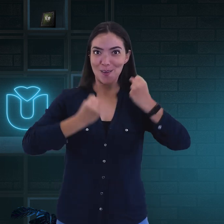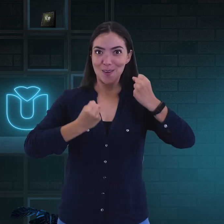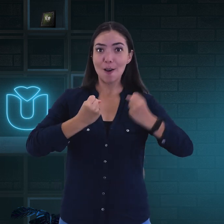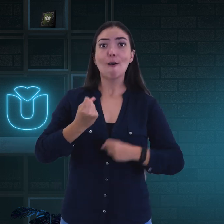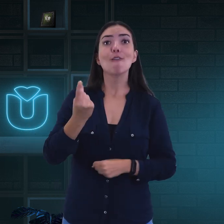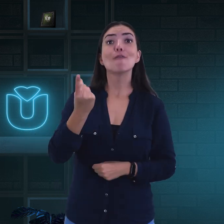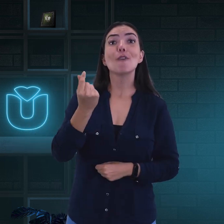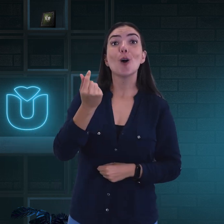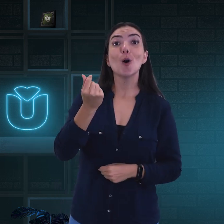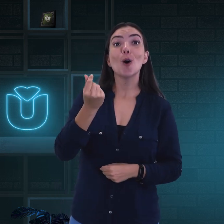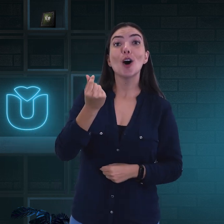valor